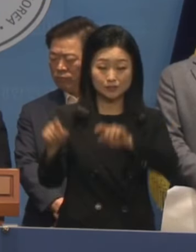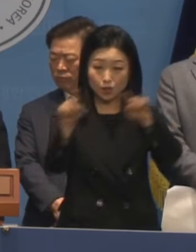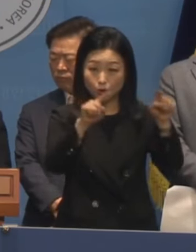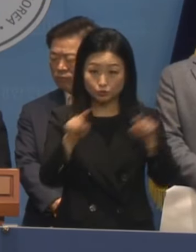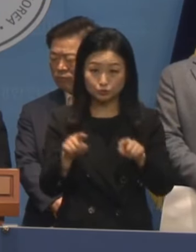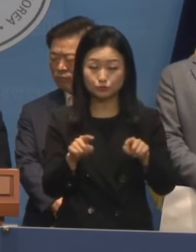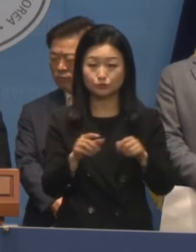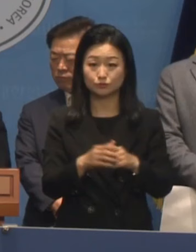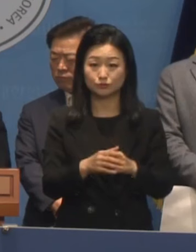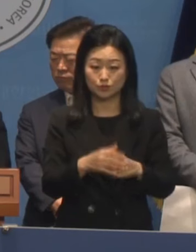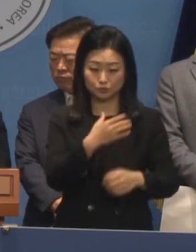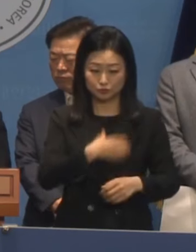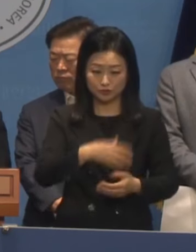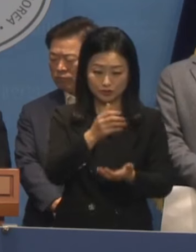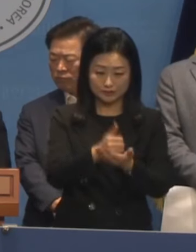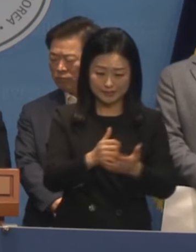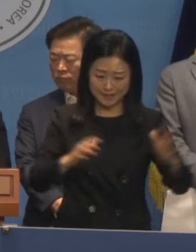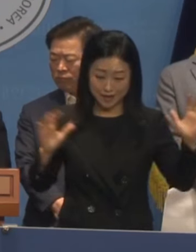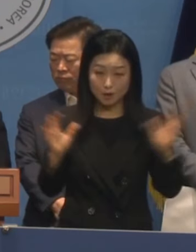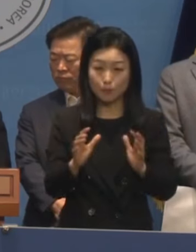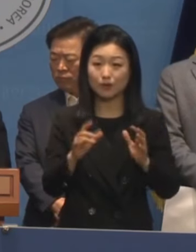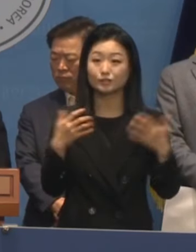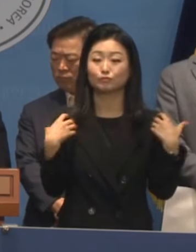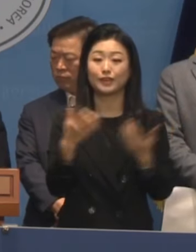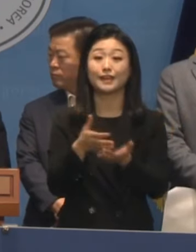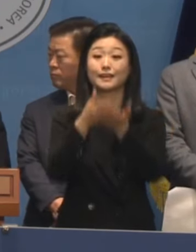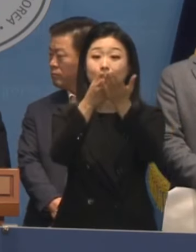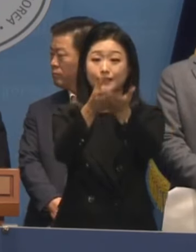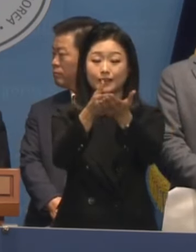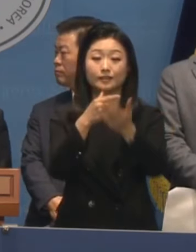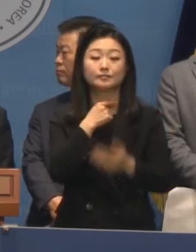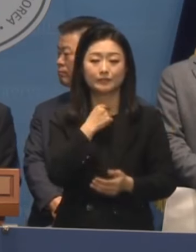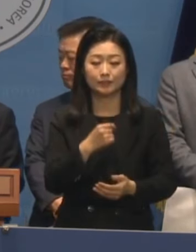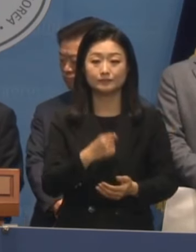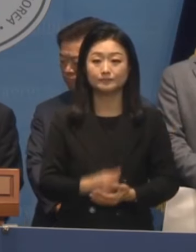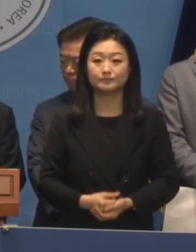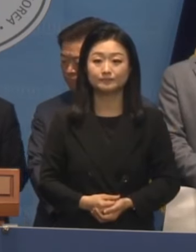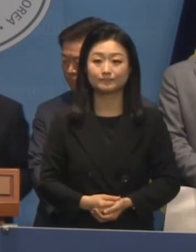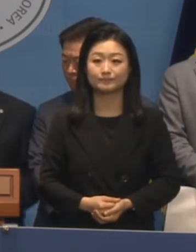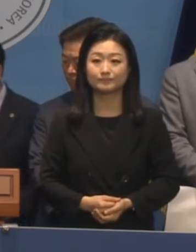구청장들의 뜻을 모아 진심으로 호소합니다